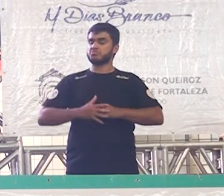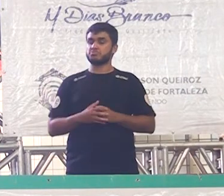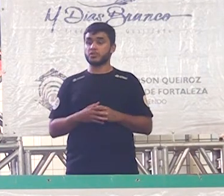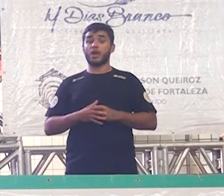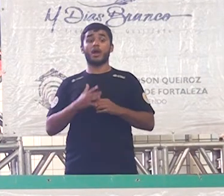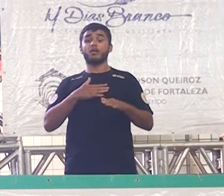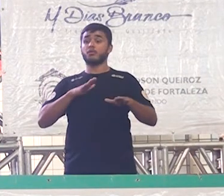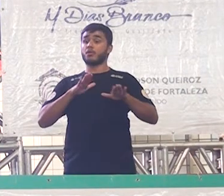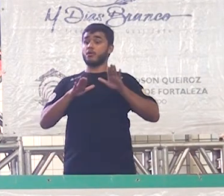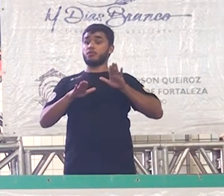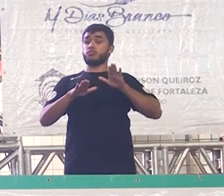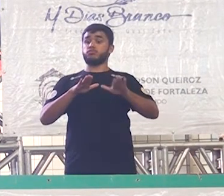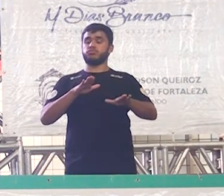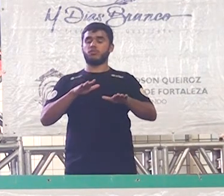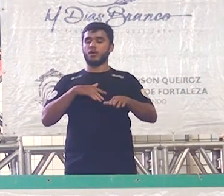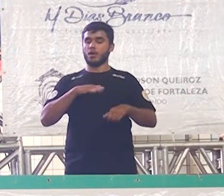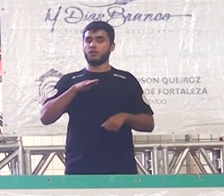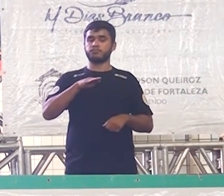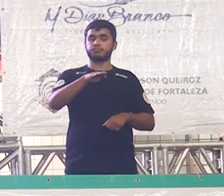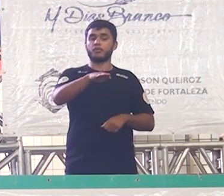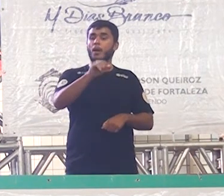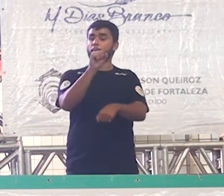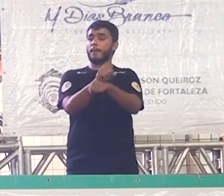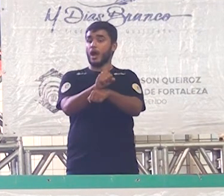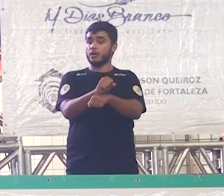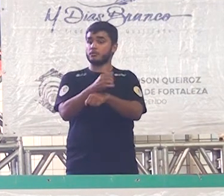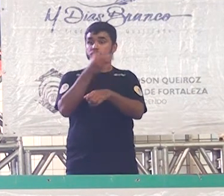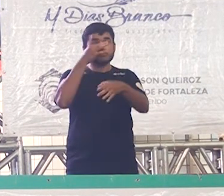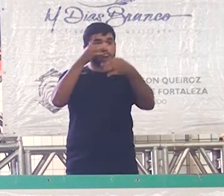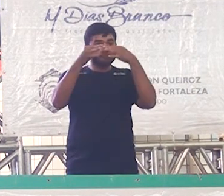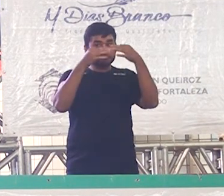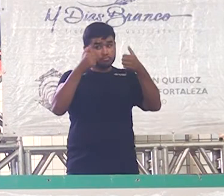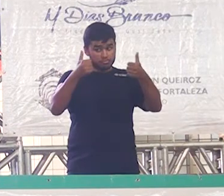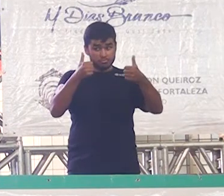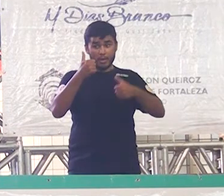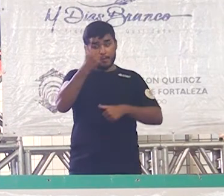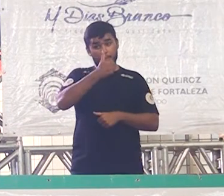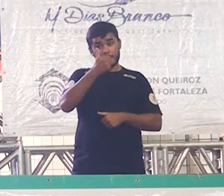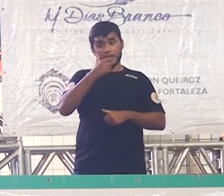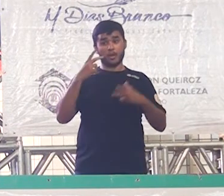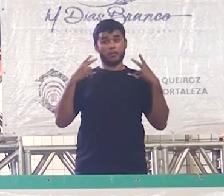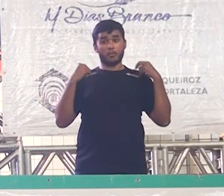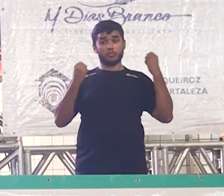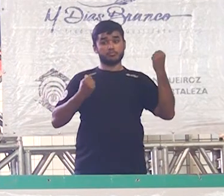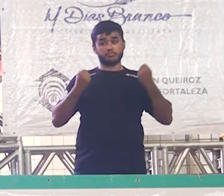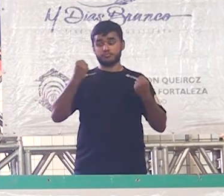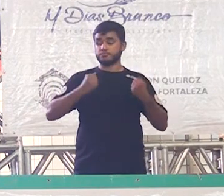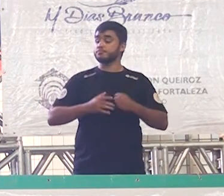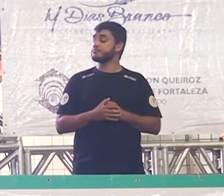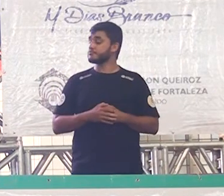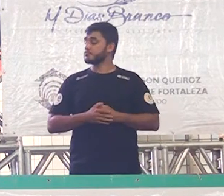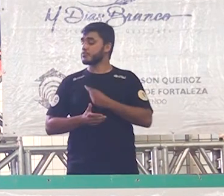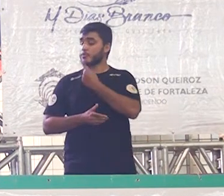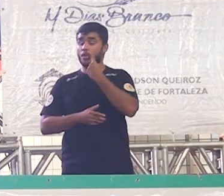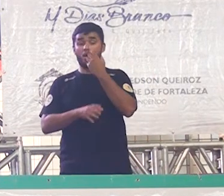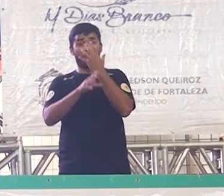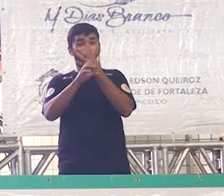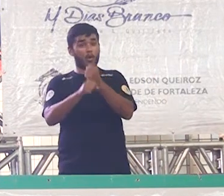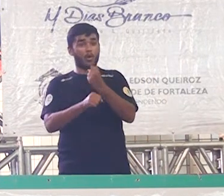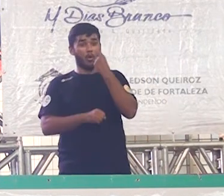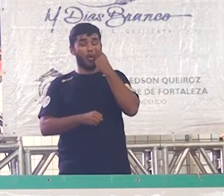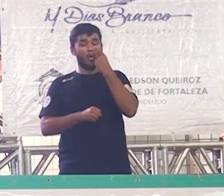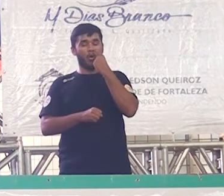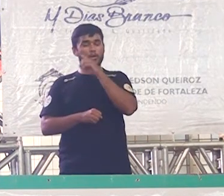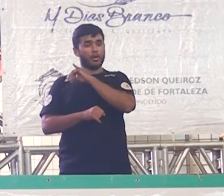vamos pegar esse dado aí e deixar guardadinho. Que foi que a gente usou, revisando aqui, o que foi que a gente usou para fazer esse cálculo?